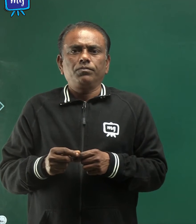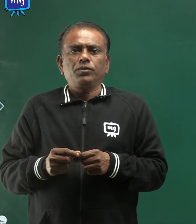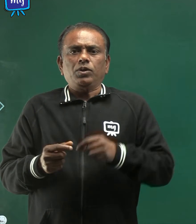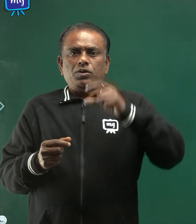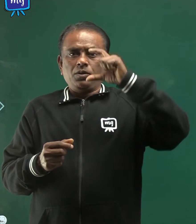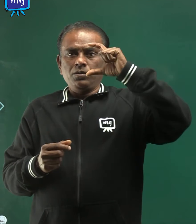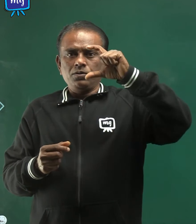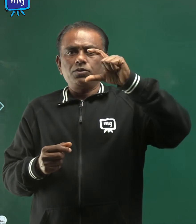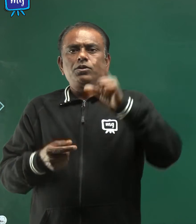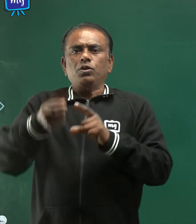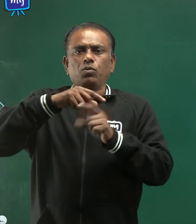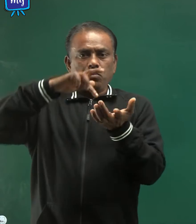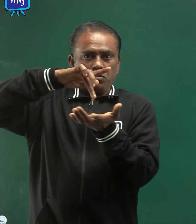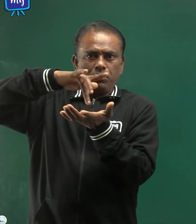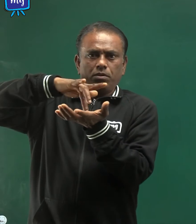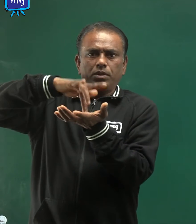C को केंद्र मानकर